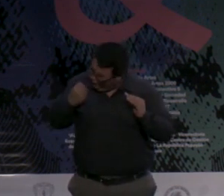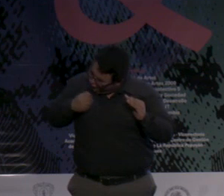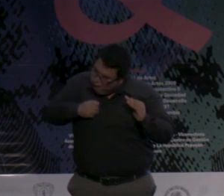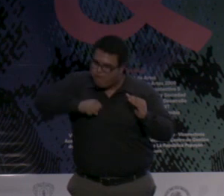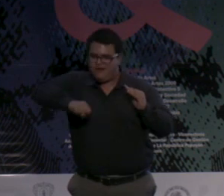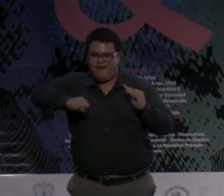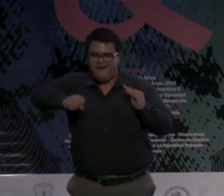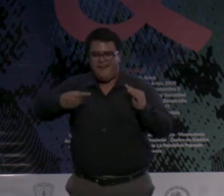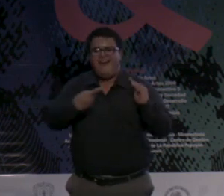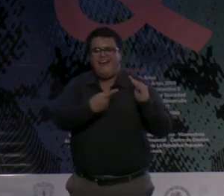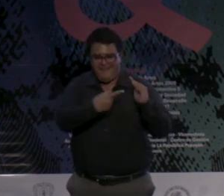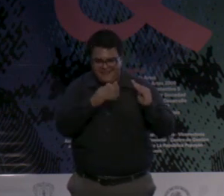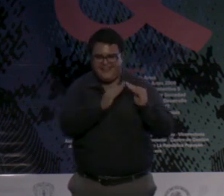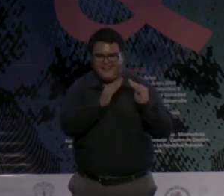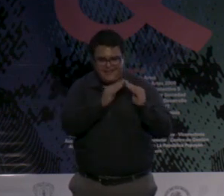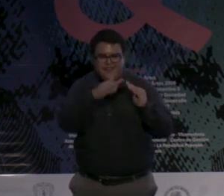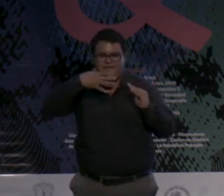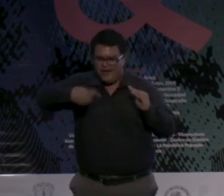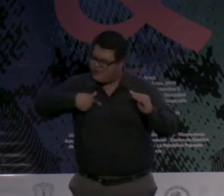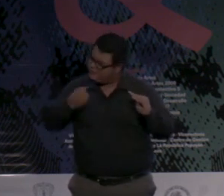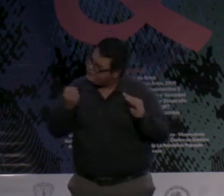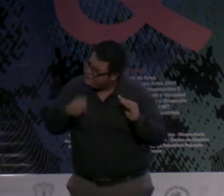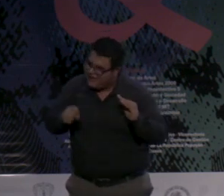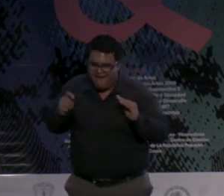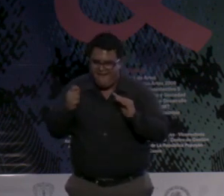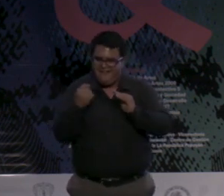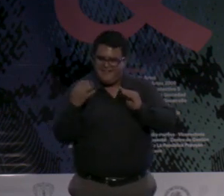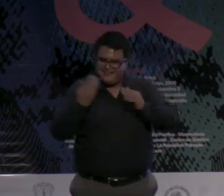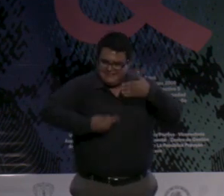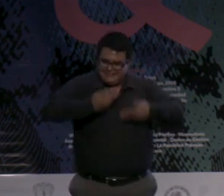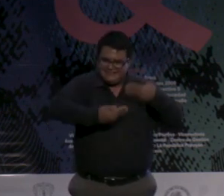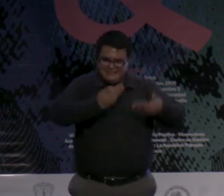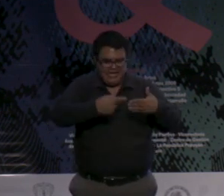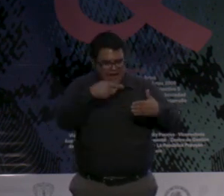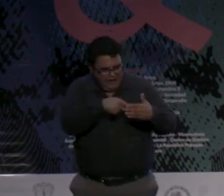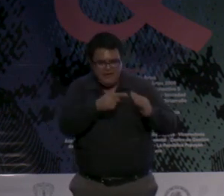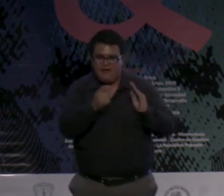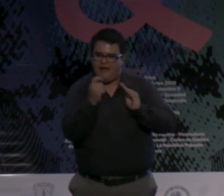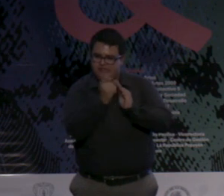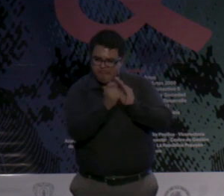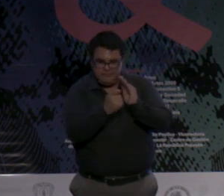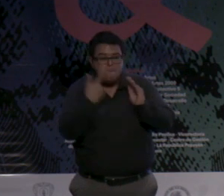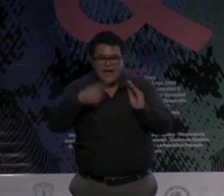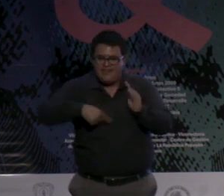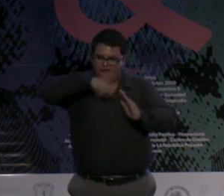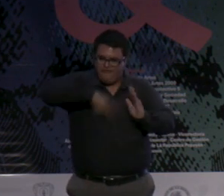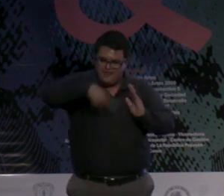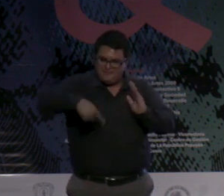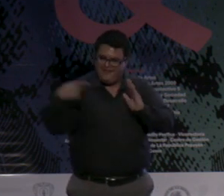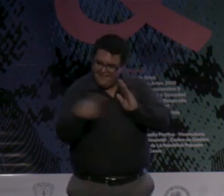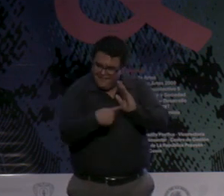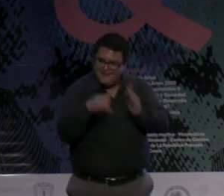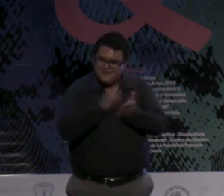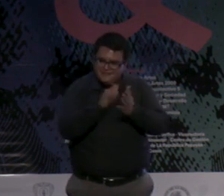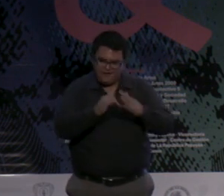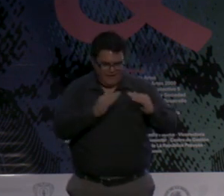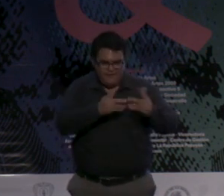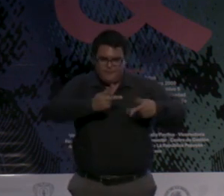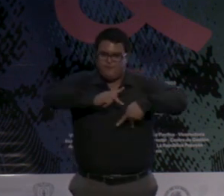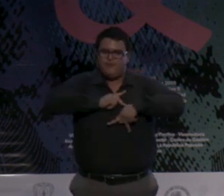no solamente revisa su casa, sino que revisa su existencia. Y si le parece que su casa está bien, su casa expresa que su existencia